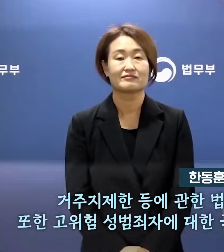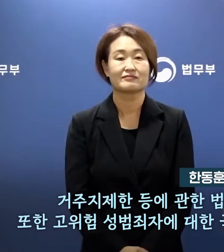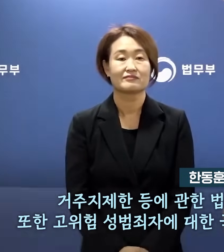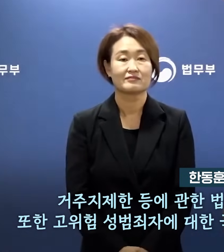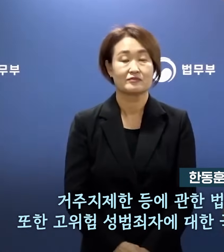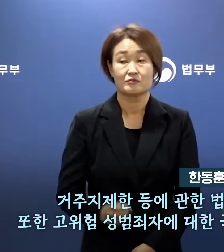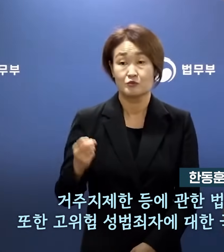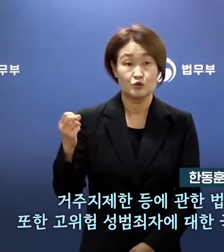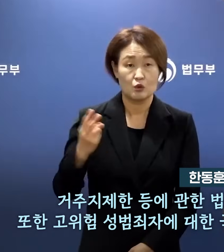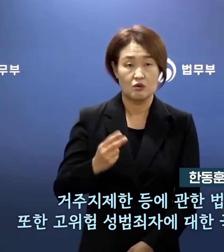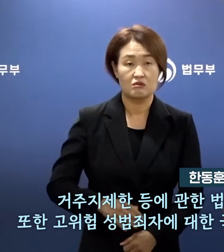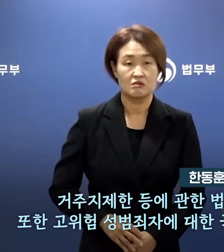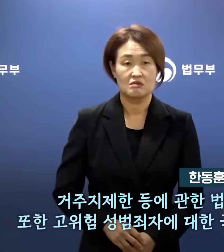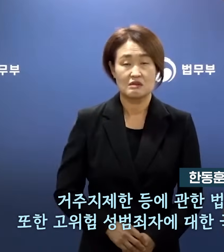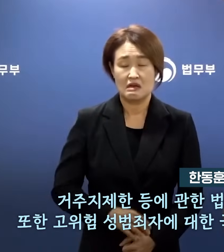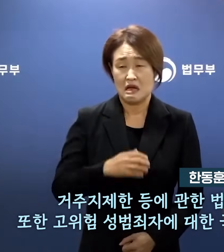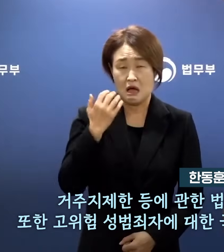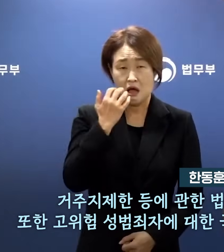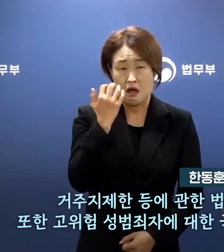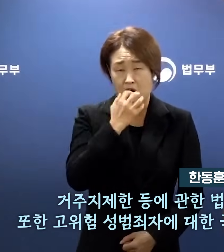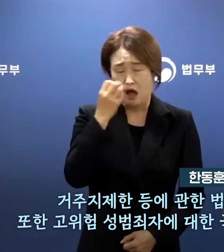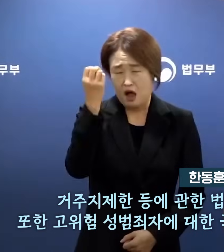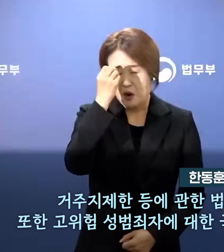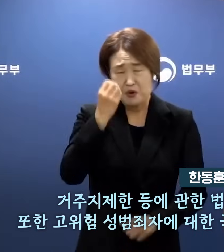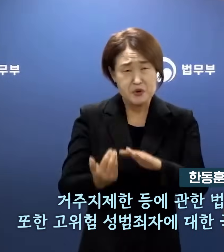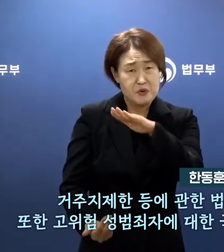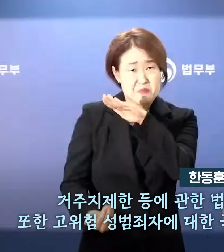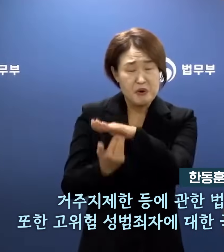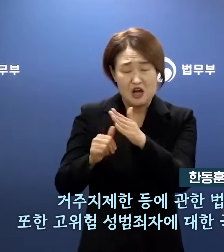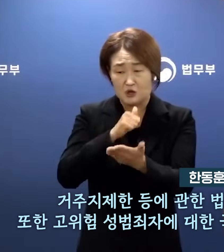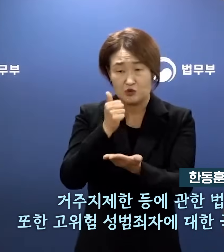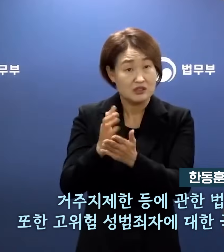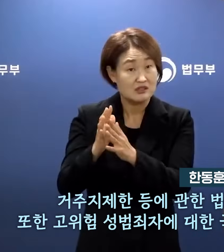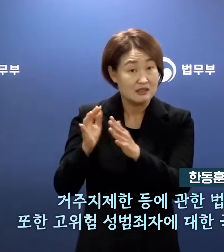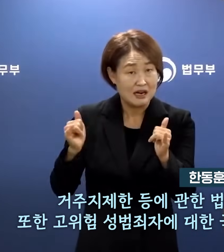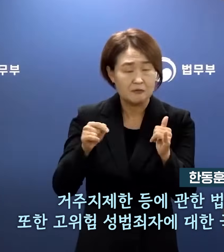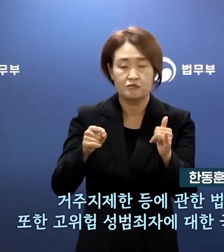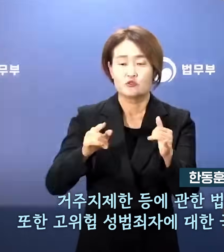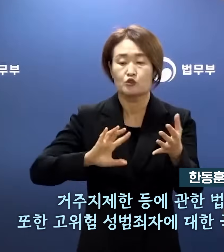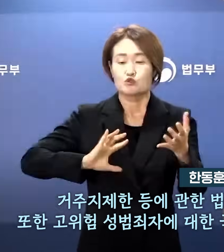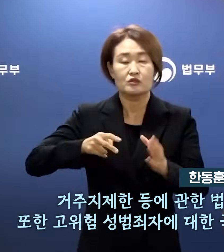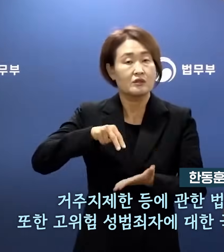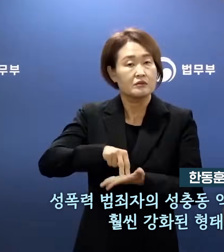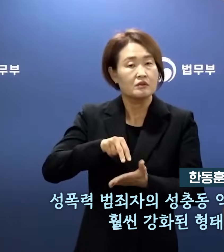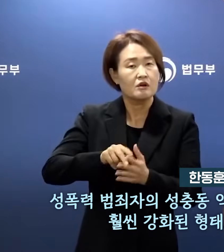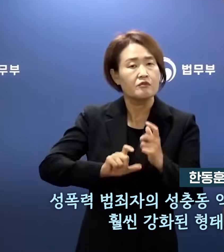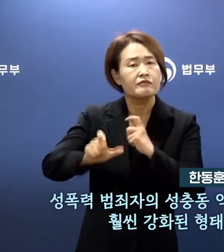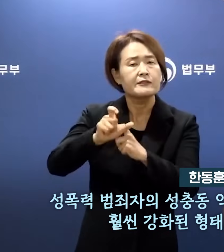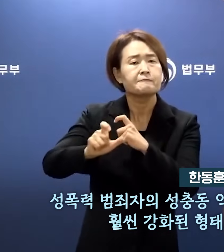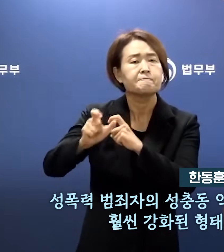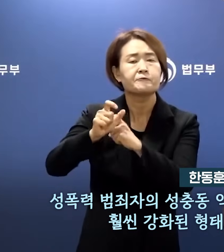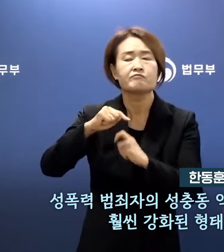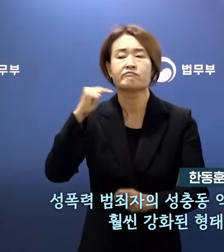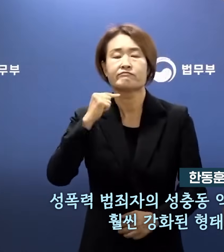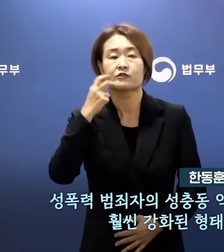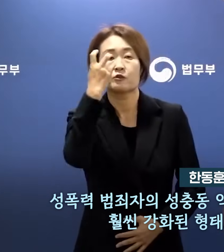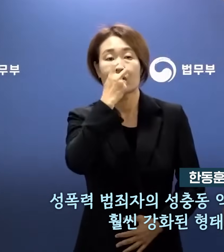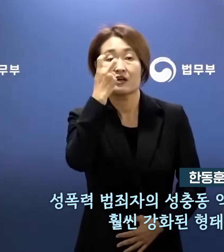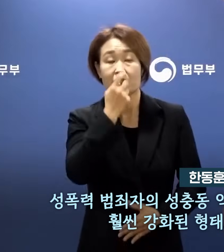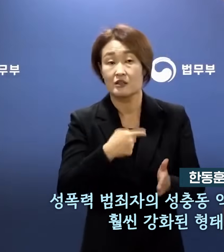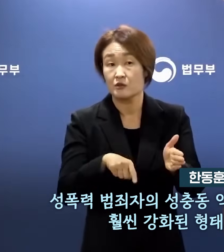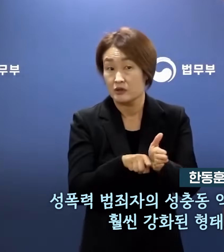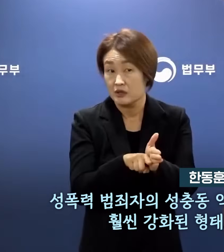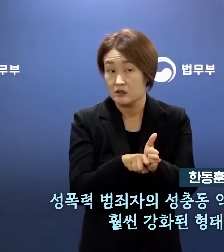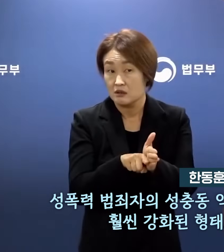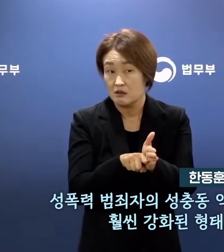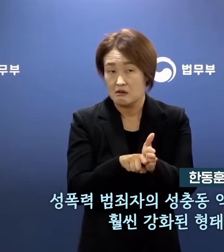또한 고위험 성범죄자에 대한 국가의 관리를 더욱 강화하기 위해서 성폭력